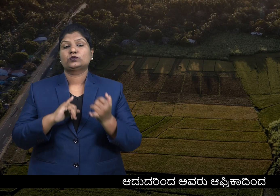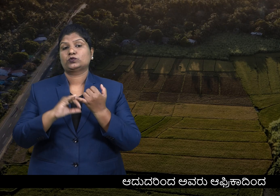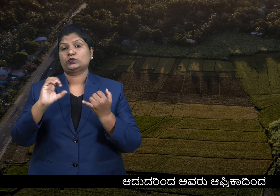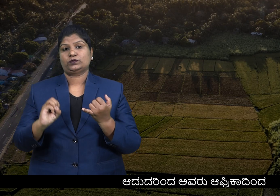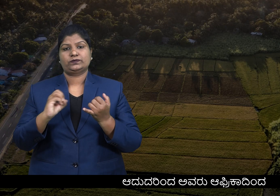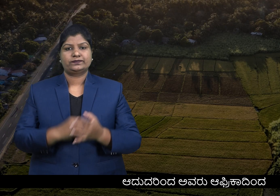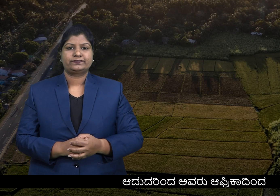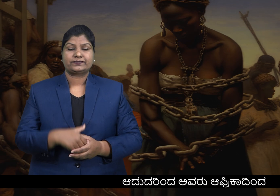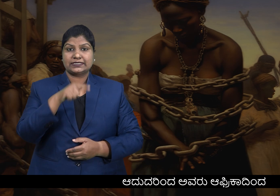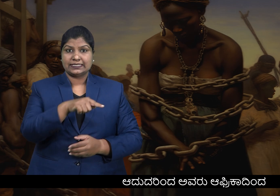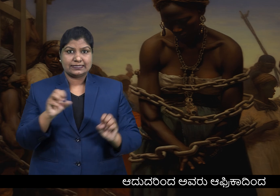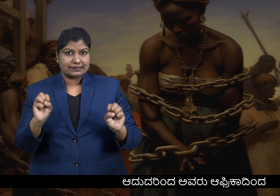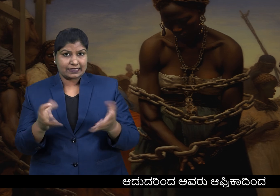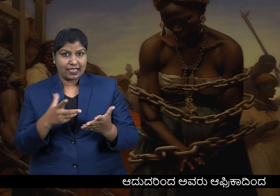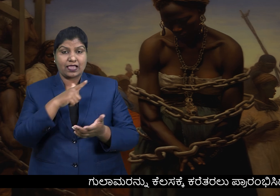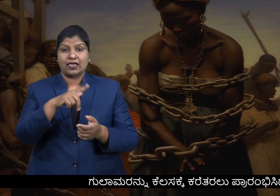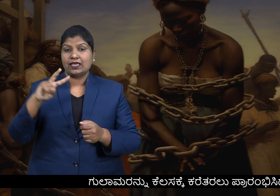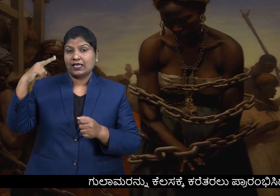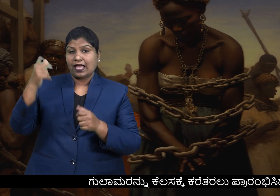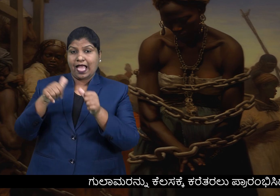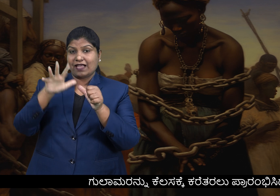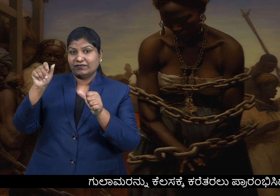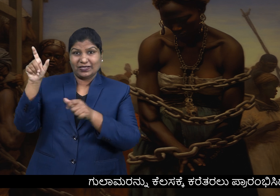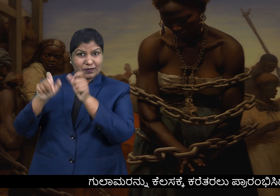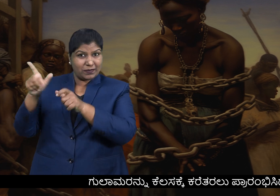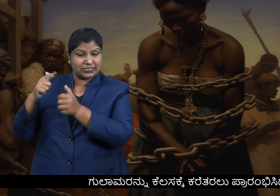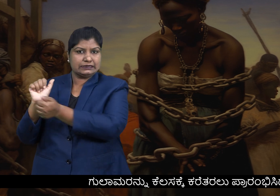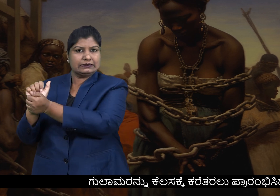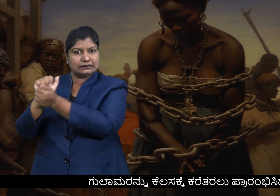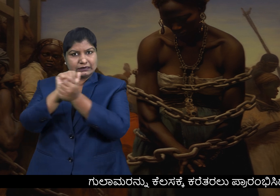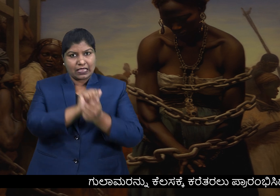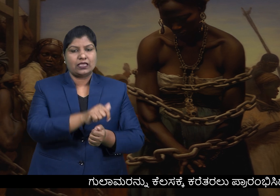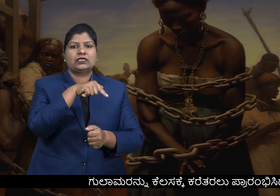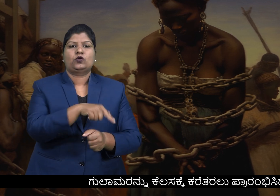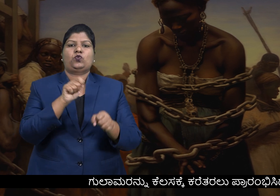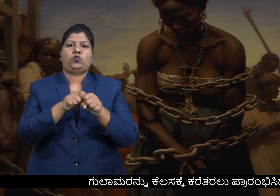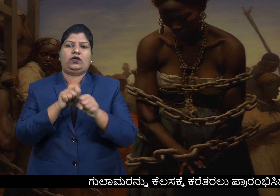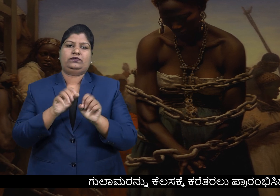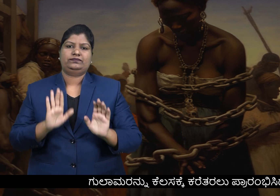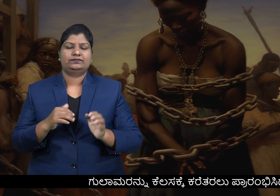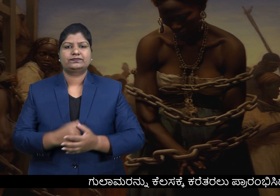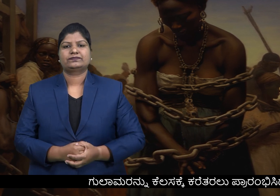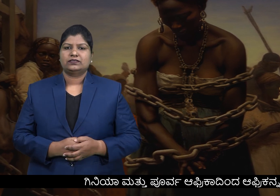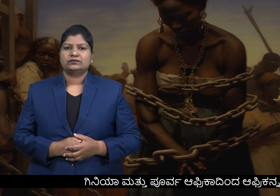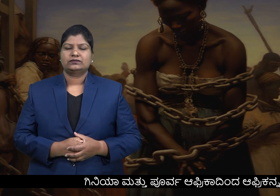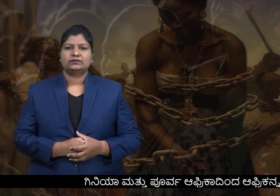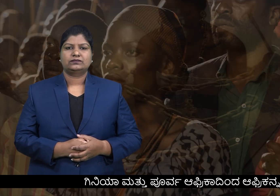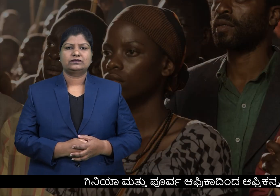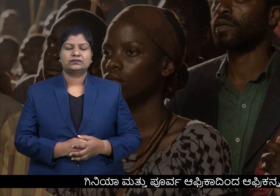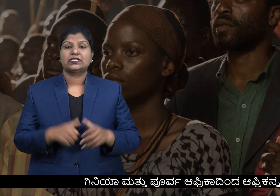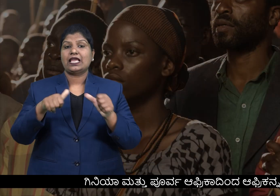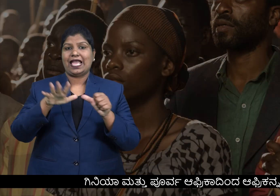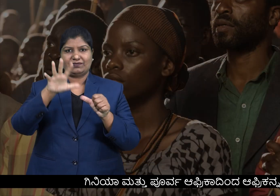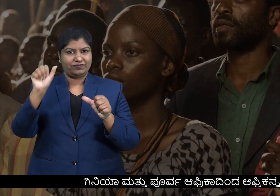ಆದುದರಿಂದ ಅವರು ಆಫ್ರಿಕಾದಿಂದ ಗುಲಾಮರನ್ನು ಕೆಲಸಕ್ಕೆ ಕರೆತರಲು ಪ್ರಾರಂಭಿಸಿದರು. ಗಿನಿಯಾ